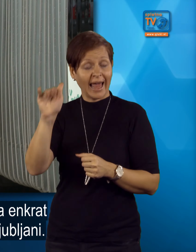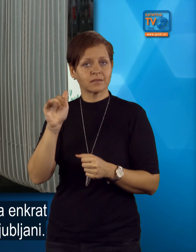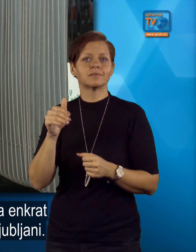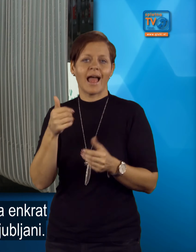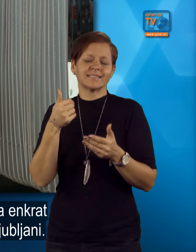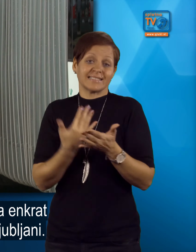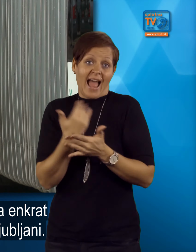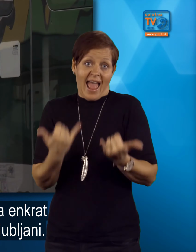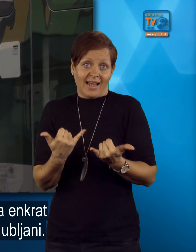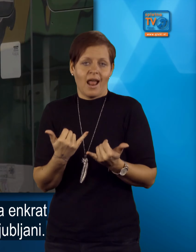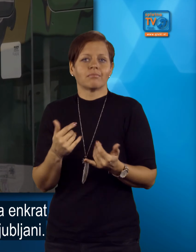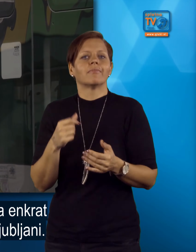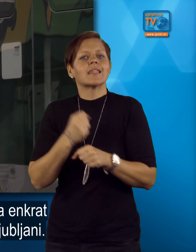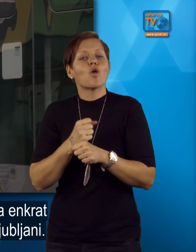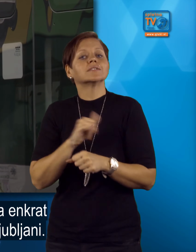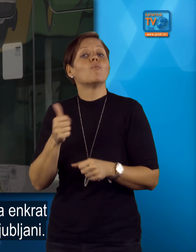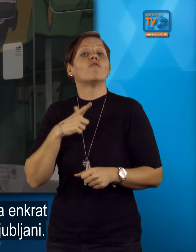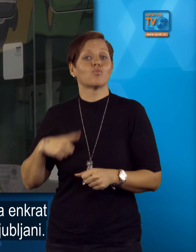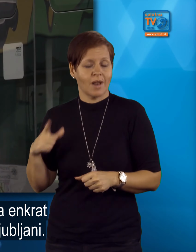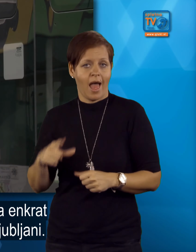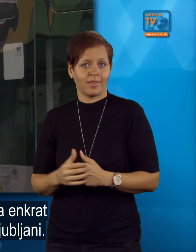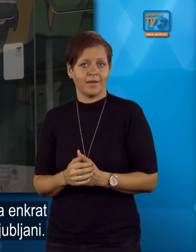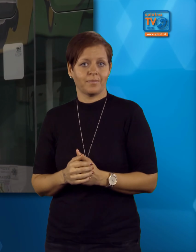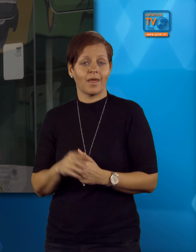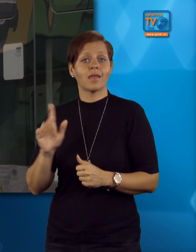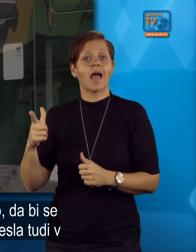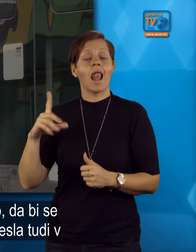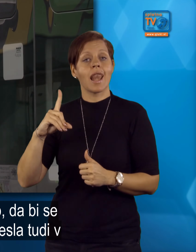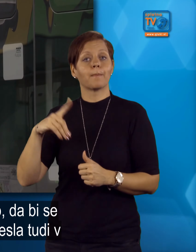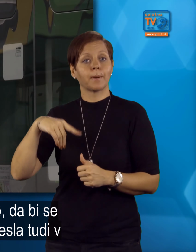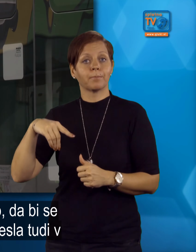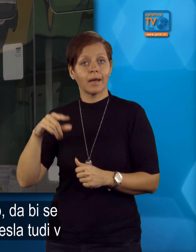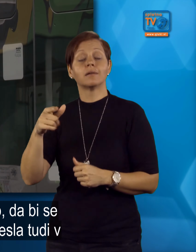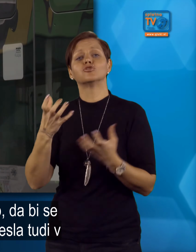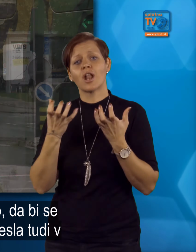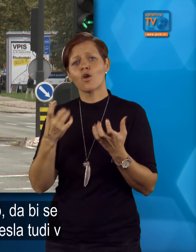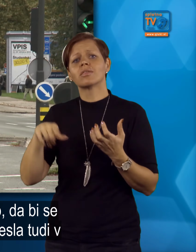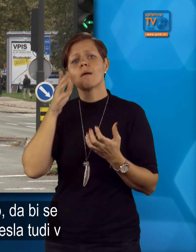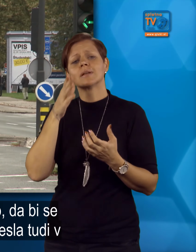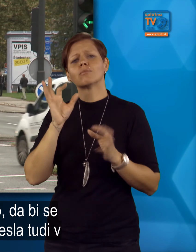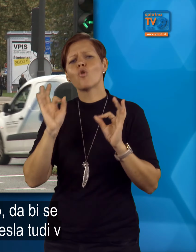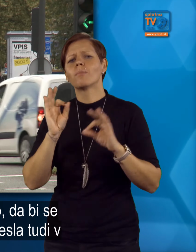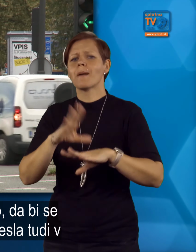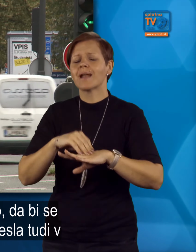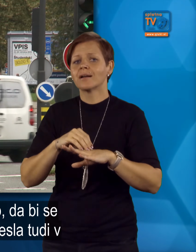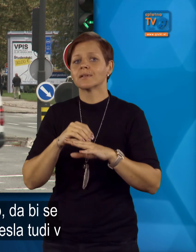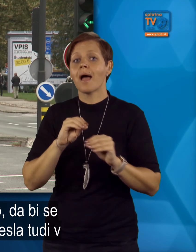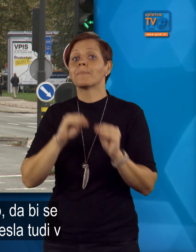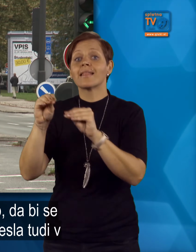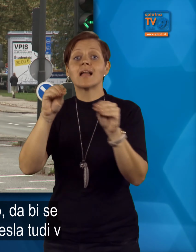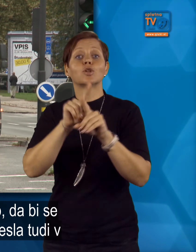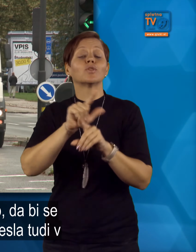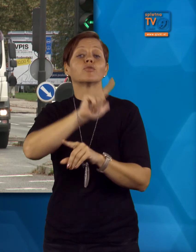klic zaenkrat deluje samo v Ljubljani. Na LPP-ju si želijo, da bi se dobra praksa prenesla tudi v